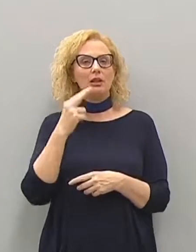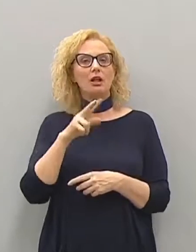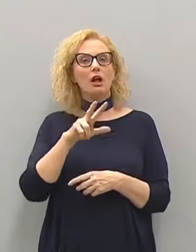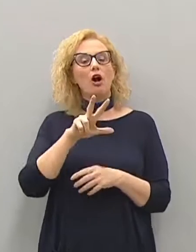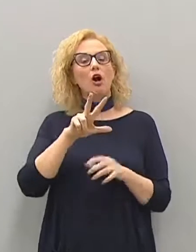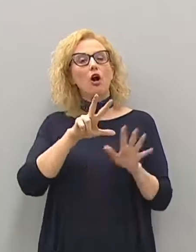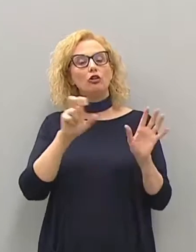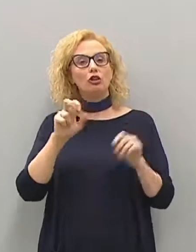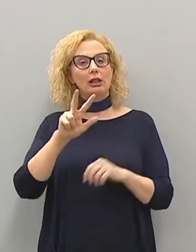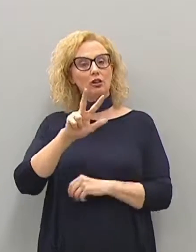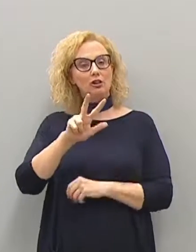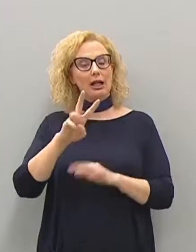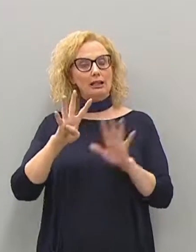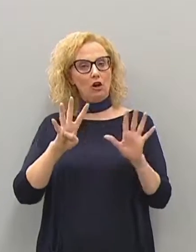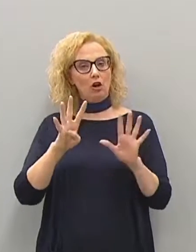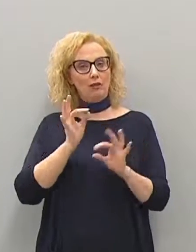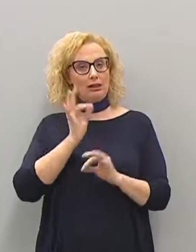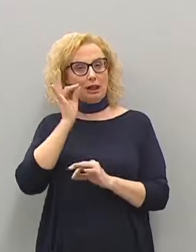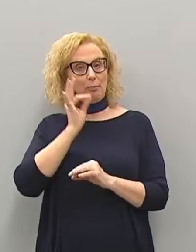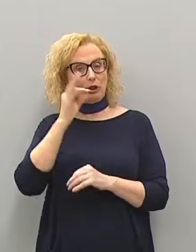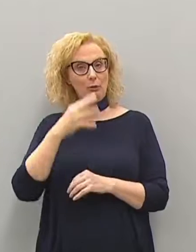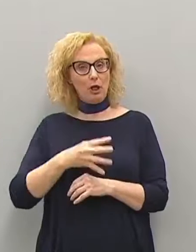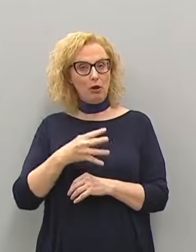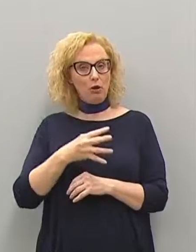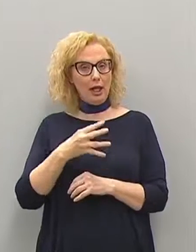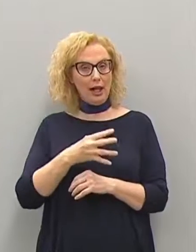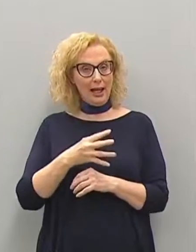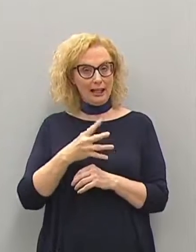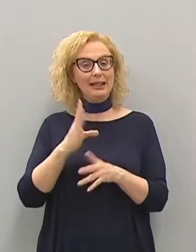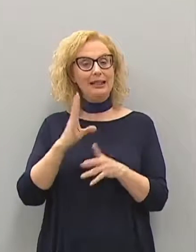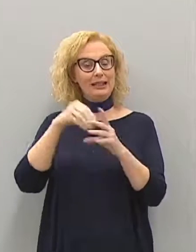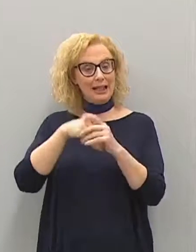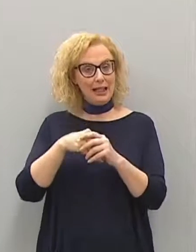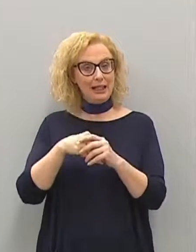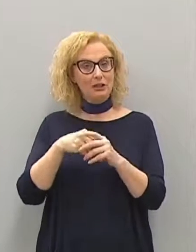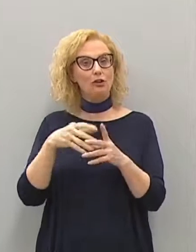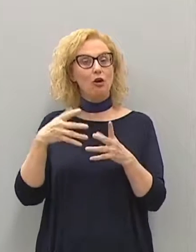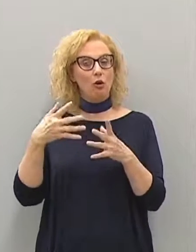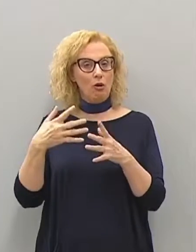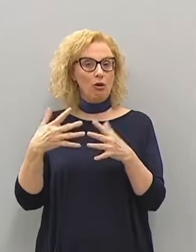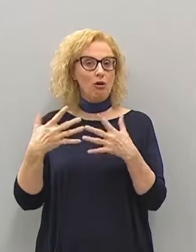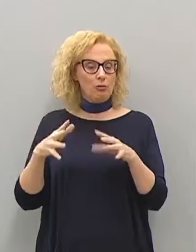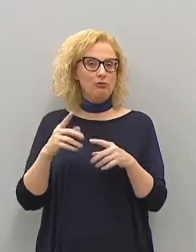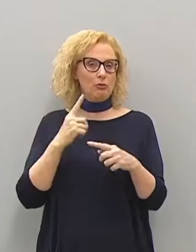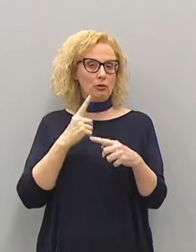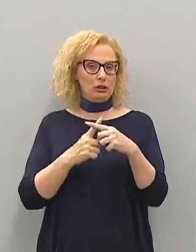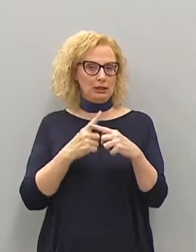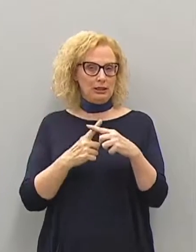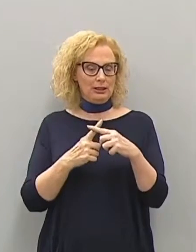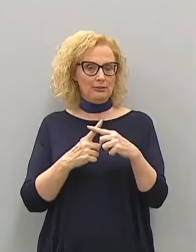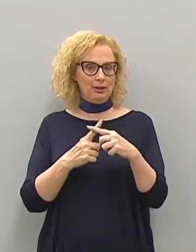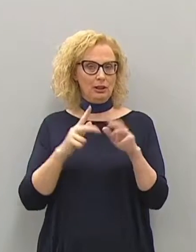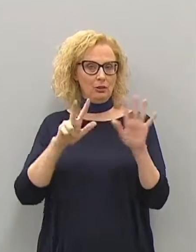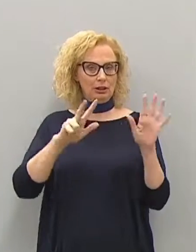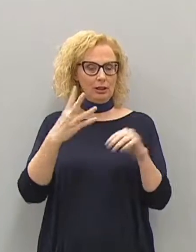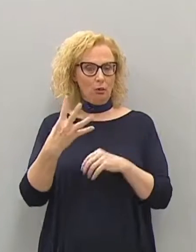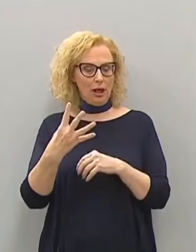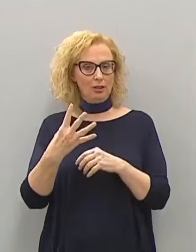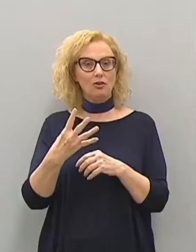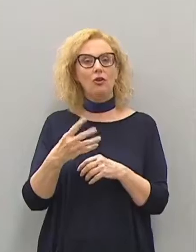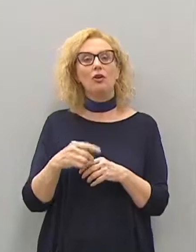839 tamponi molecolari di cui 84 sono risultati positivi e 269